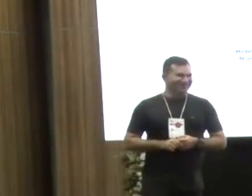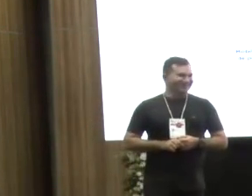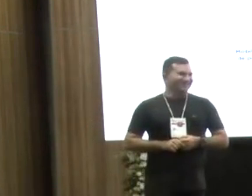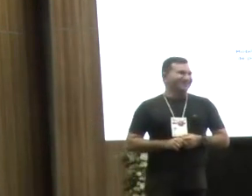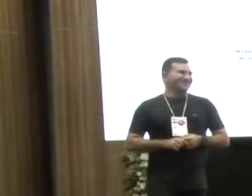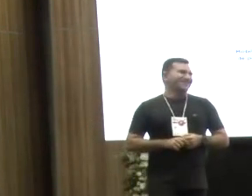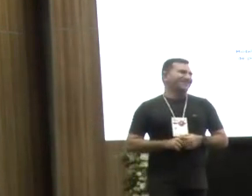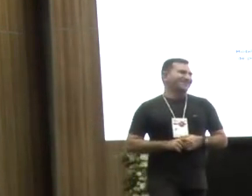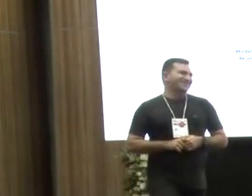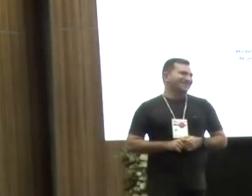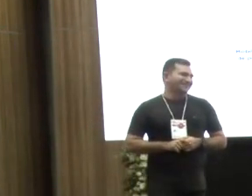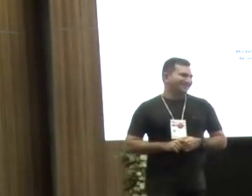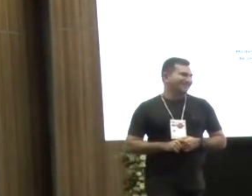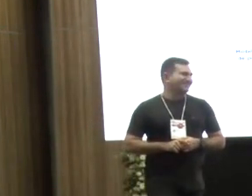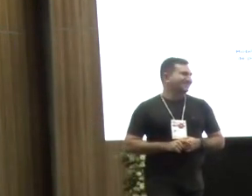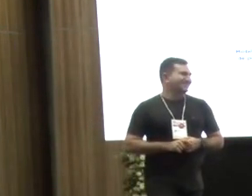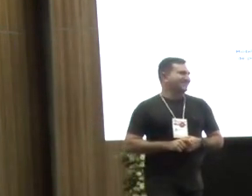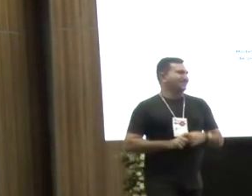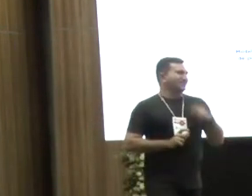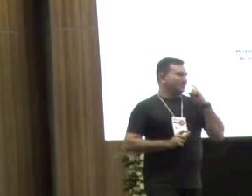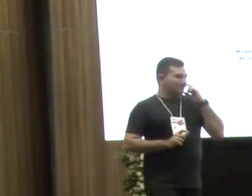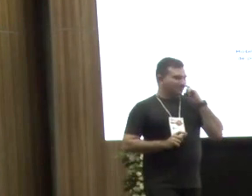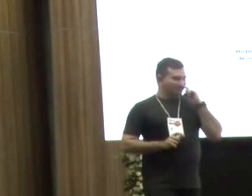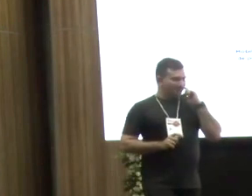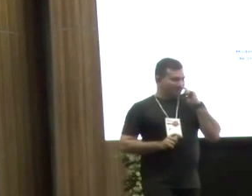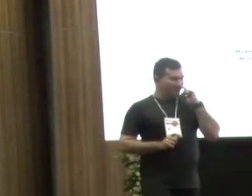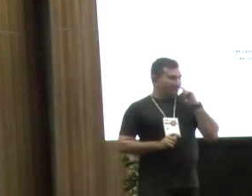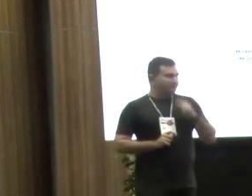Olhem, e isso,